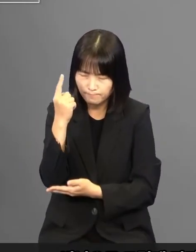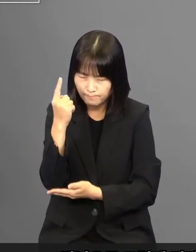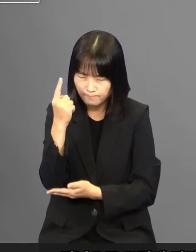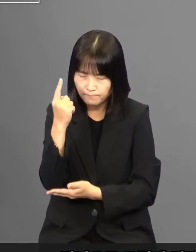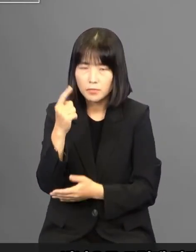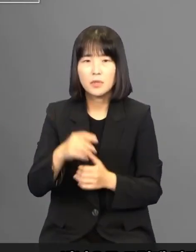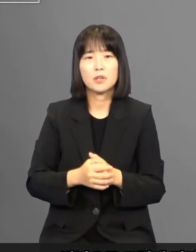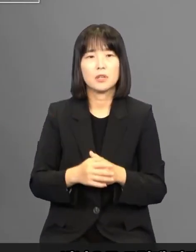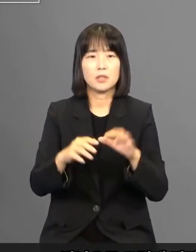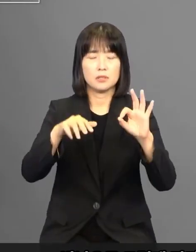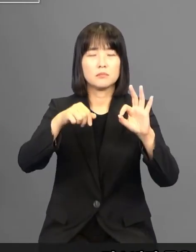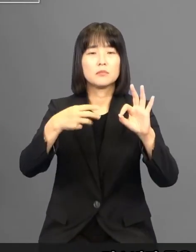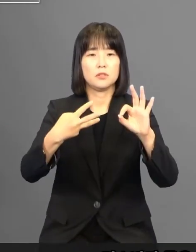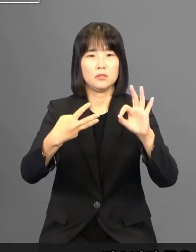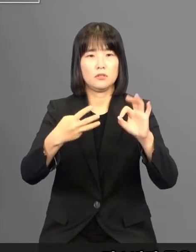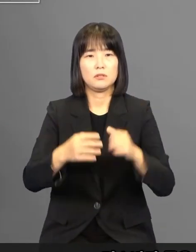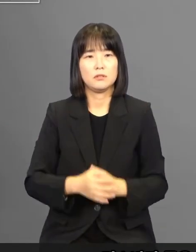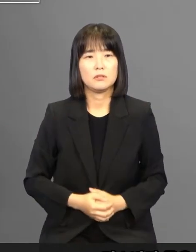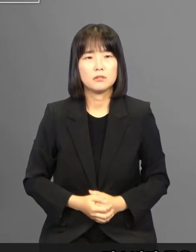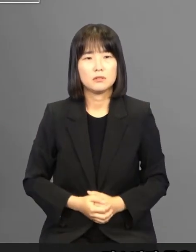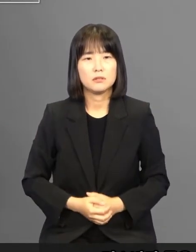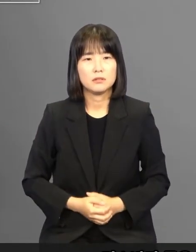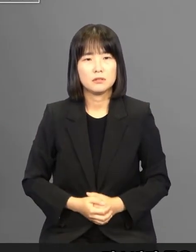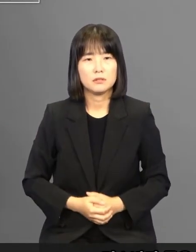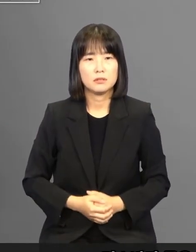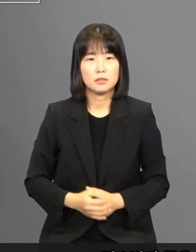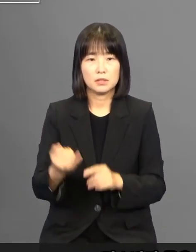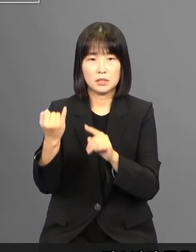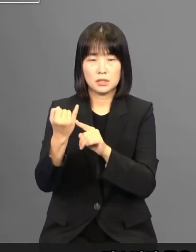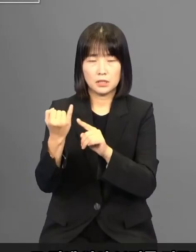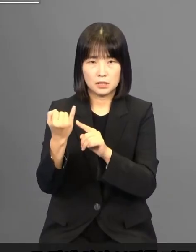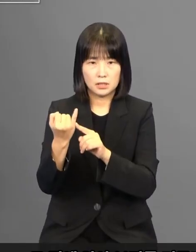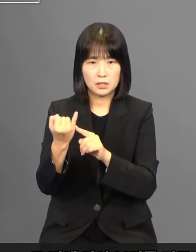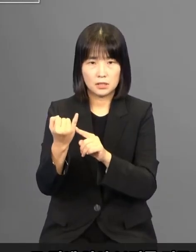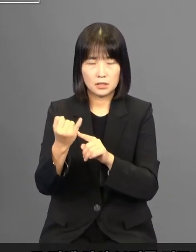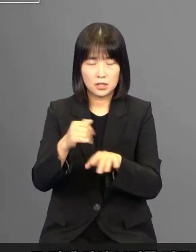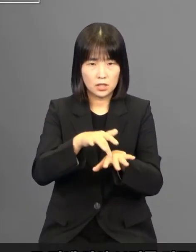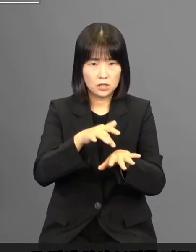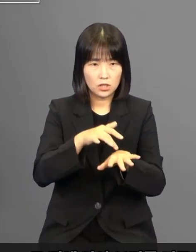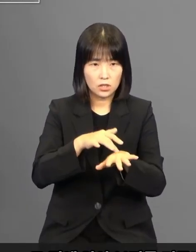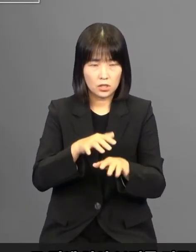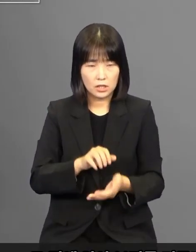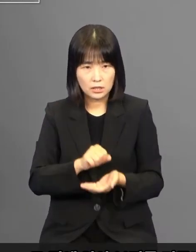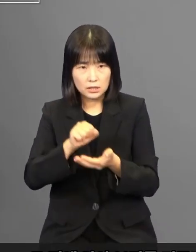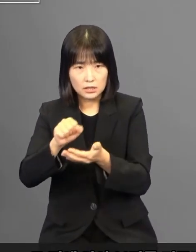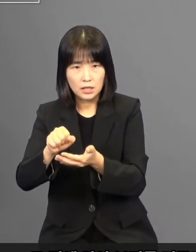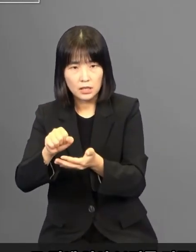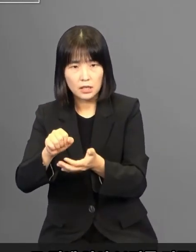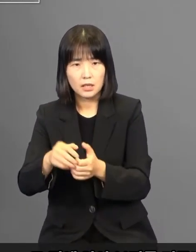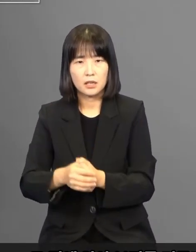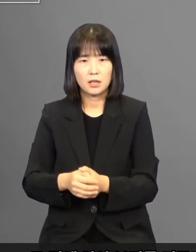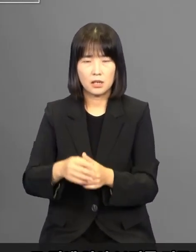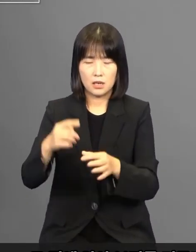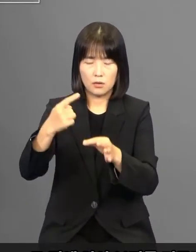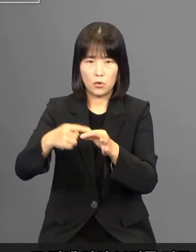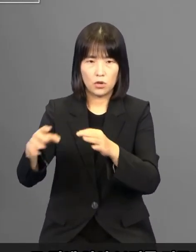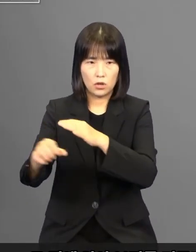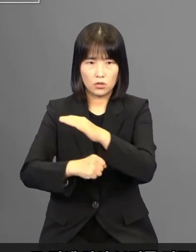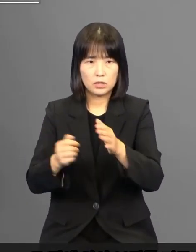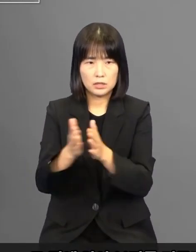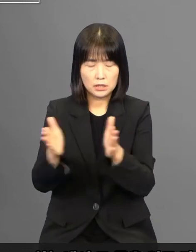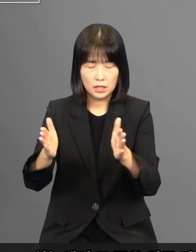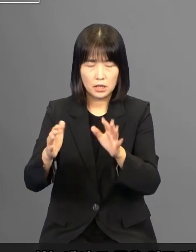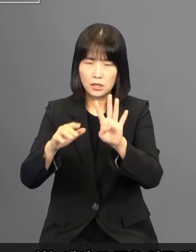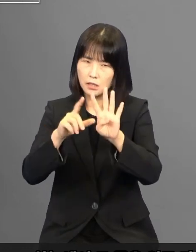10절에 나와요. 리스바가 굵은 벼로 만든 천을 가져다가 그 밑에 앉아 보리를 거두기 시작할 때로부터 한